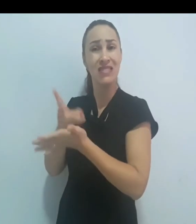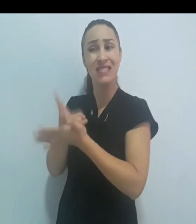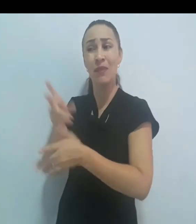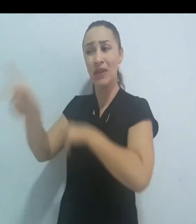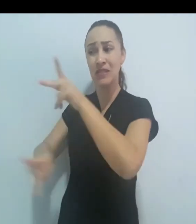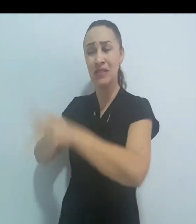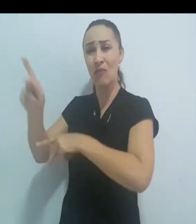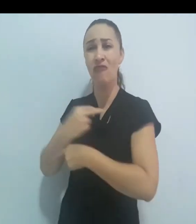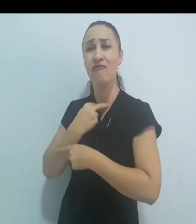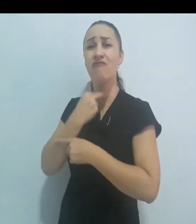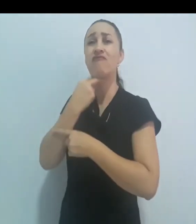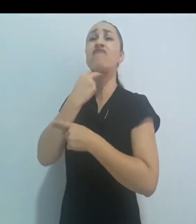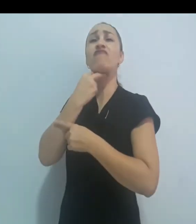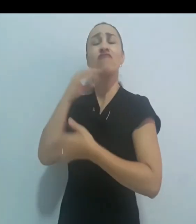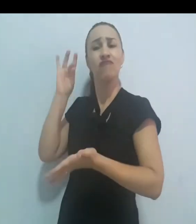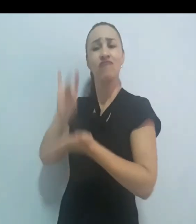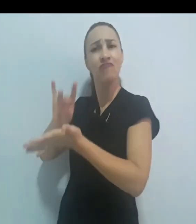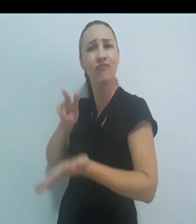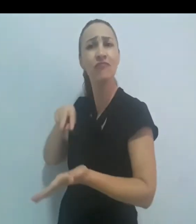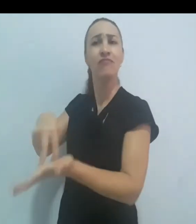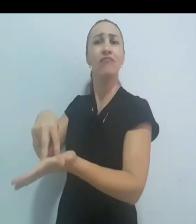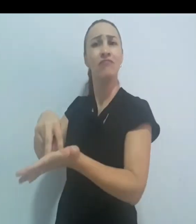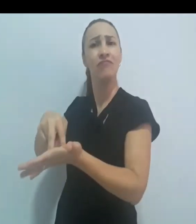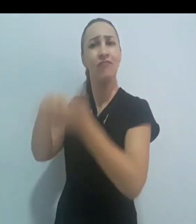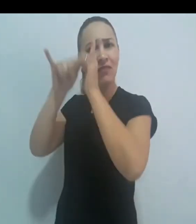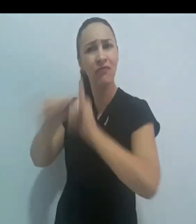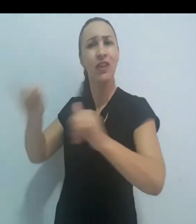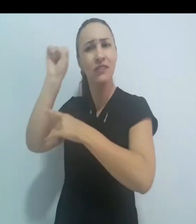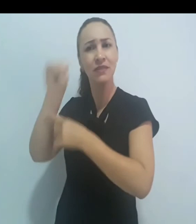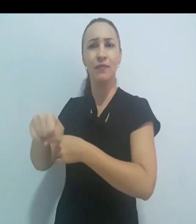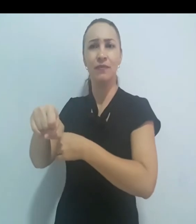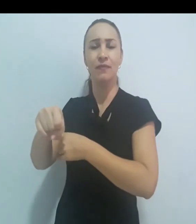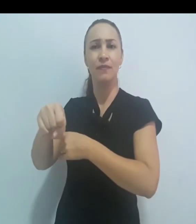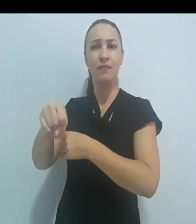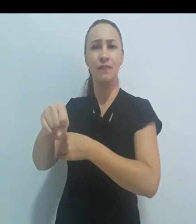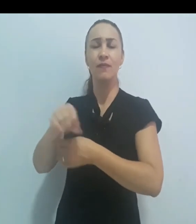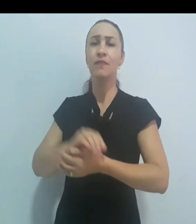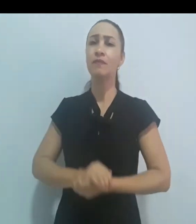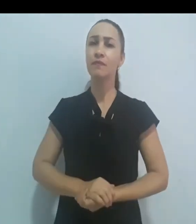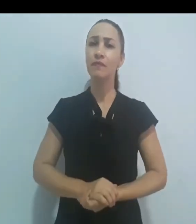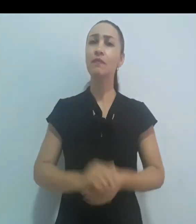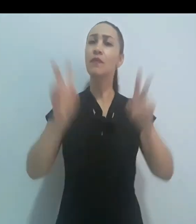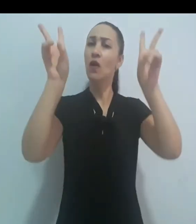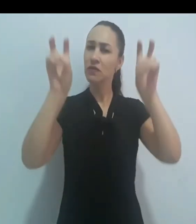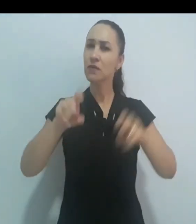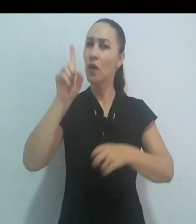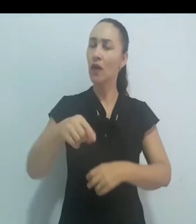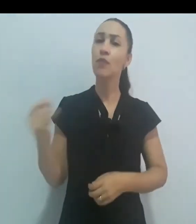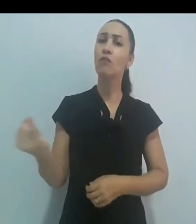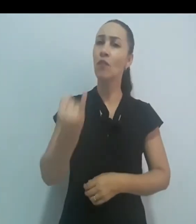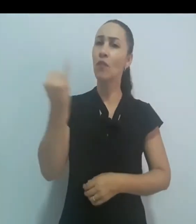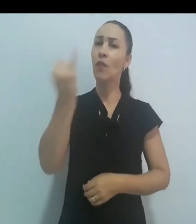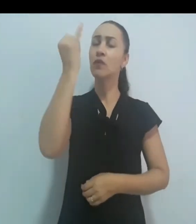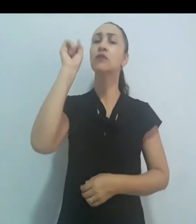ela sempre vai ser imanente, ela sempre estará lá, de alguma forma, né? Então, essas questões